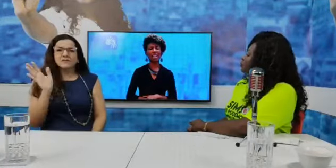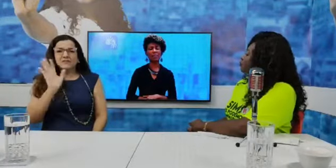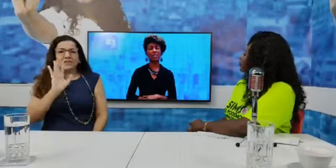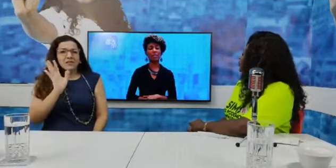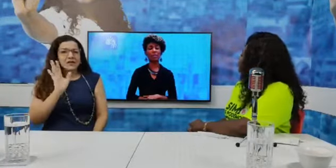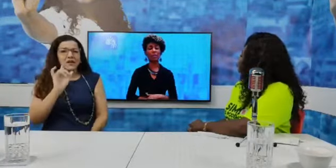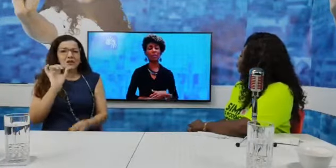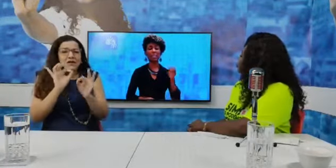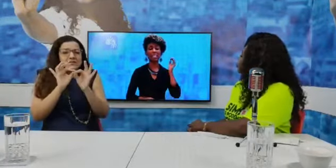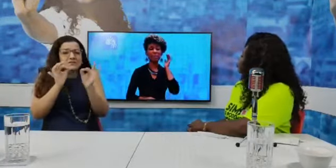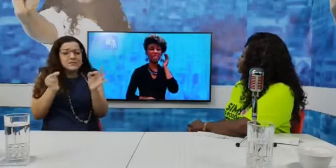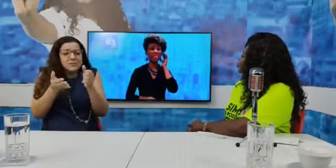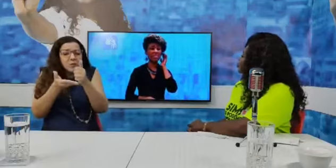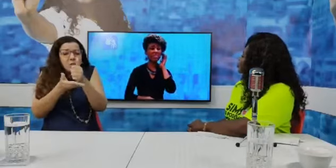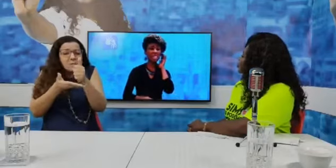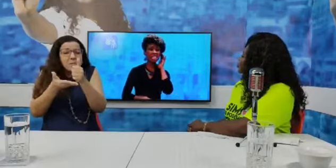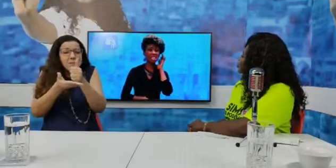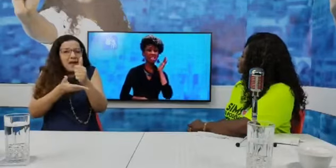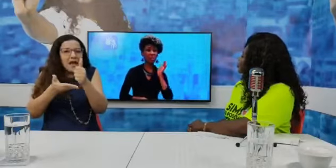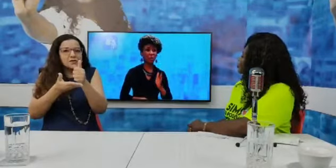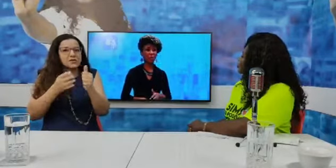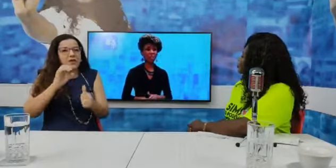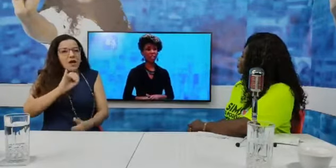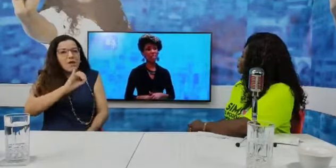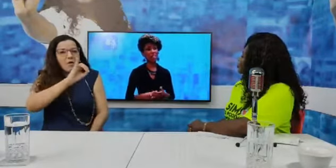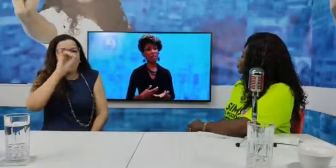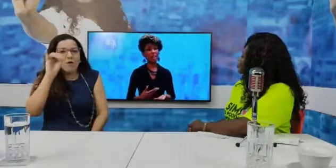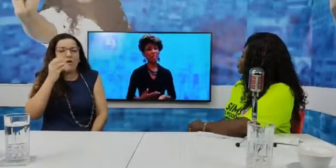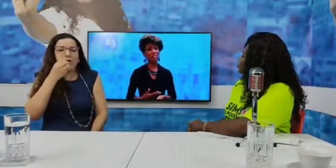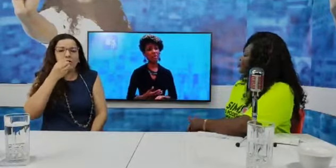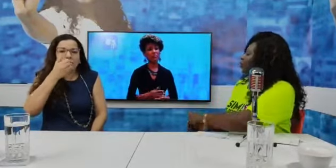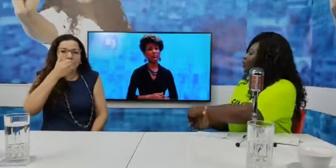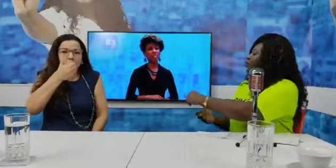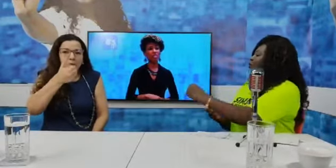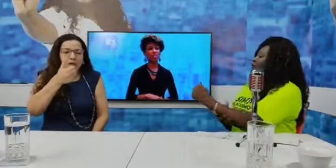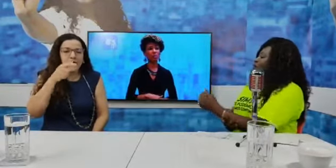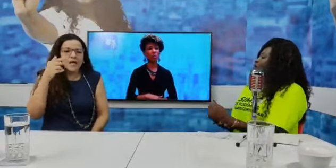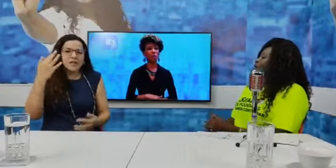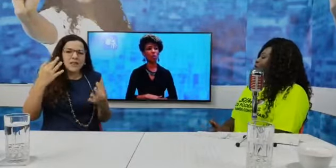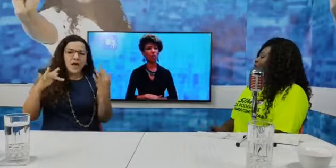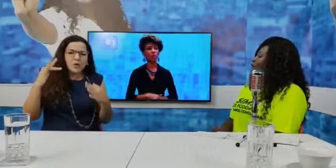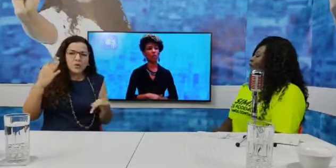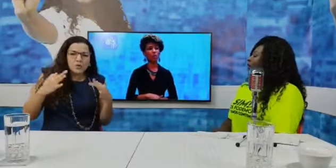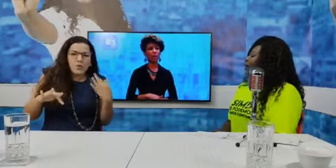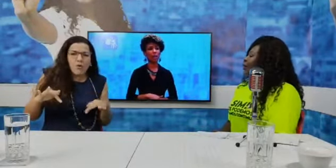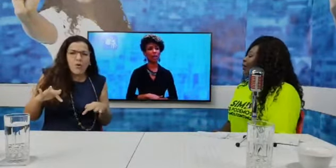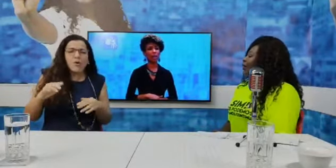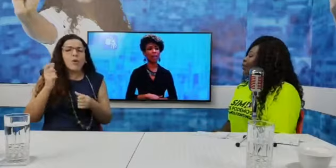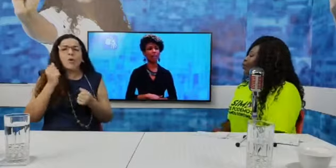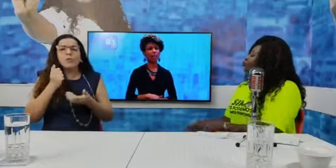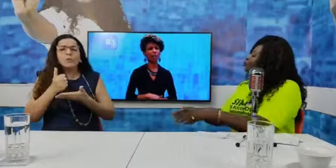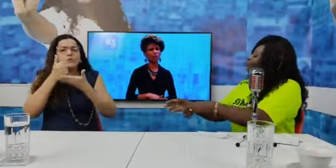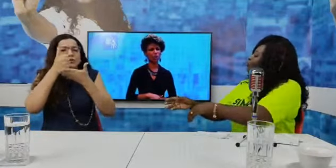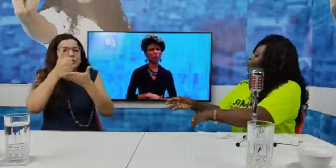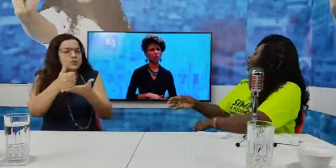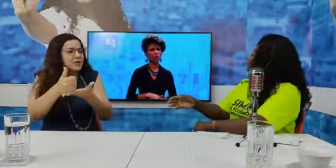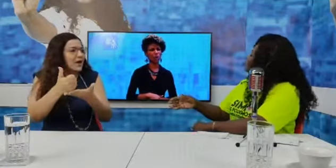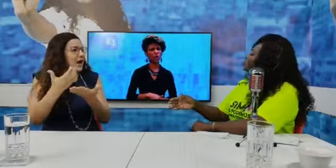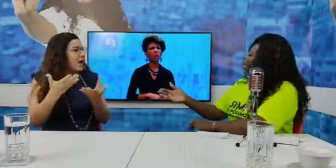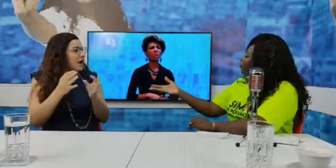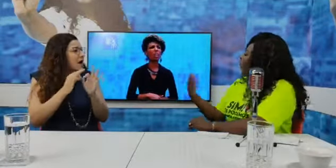As pessoas ficam preocupadas. Libras é difícil. Mas comece o básico, dizer um oi, tudo bem, tá com